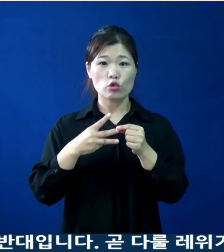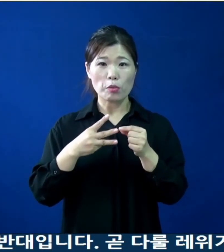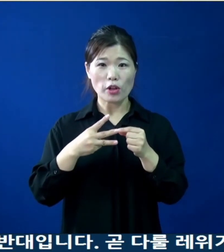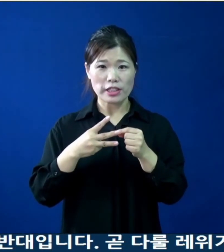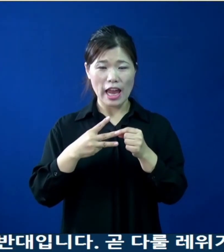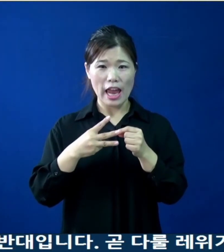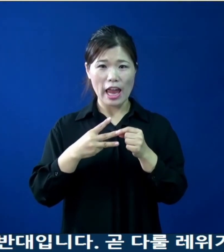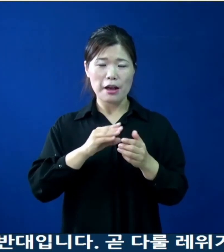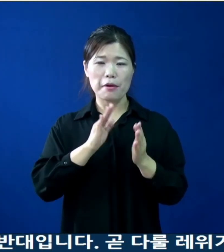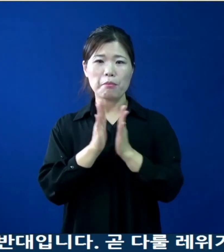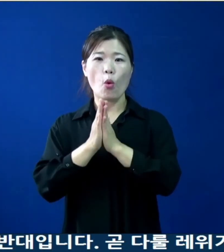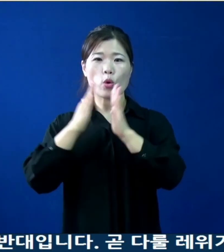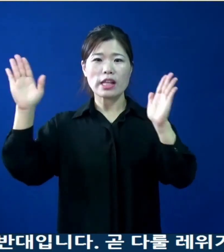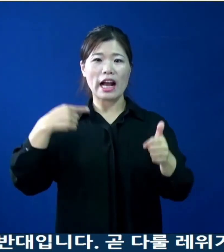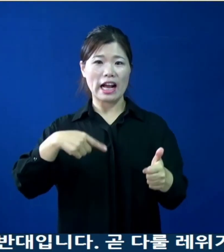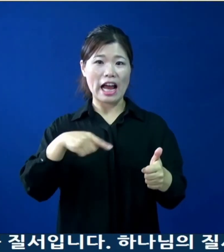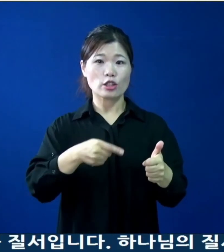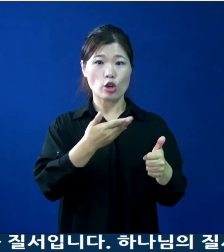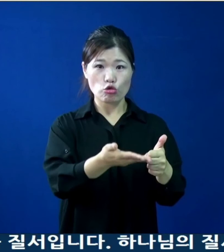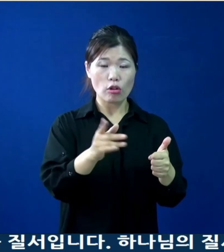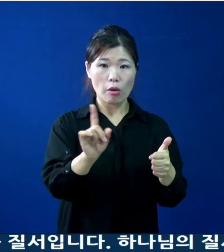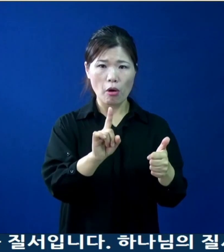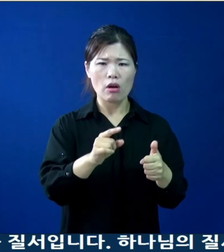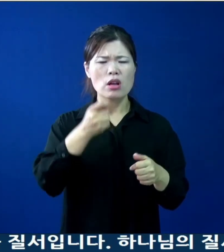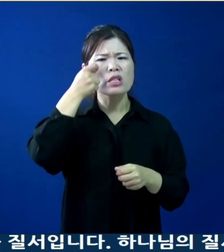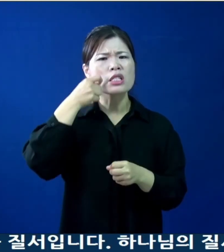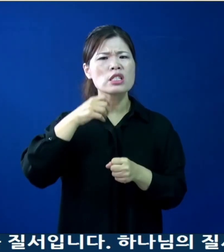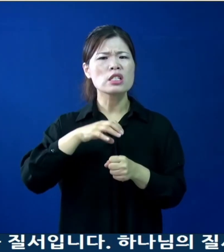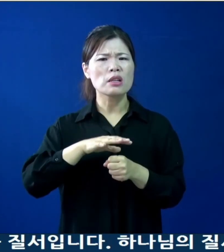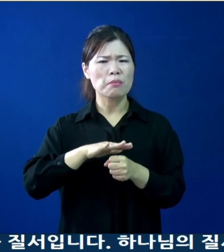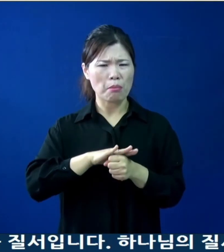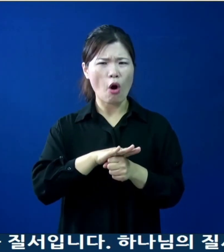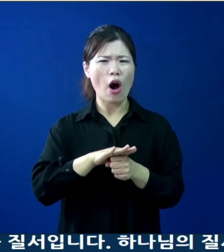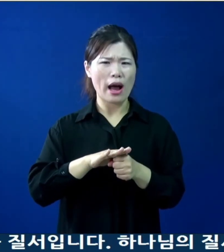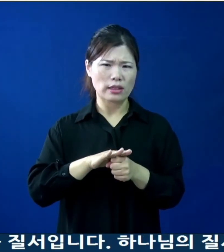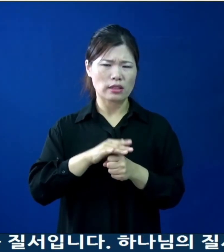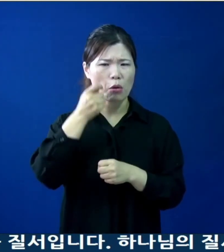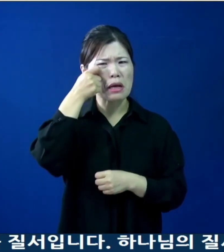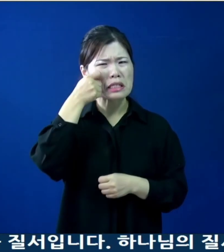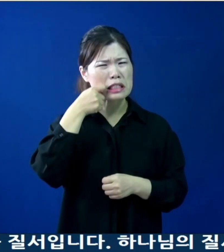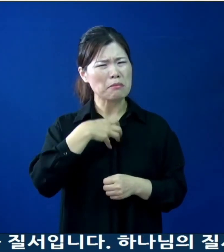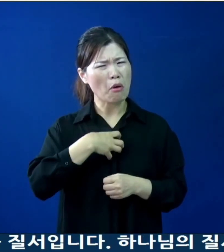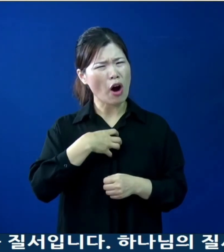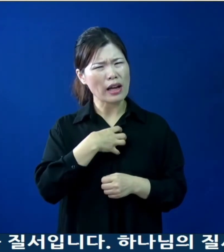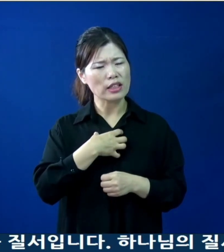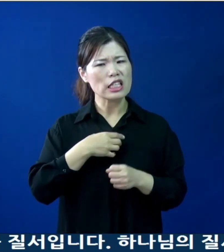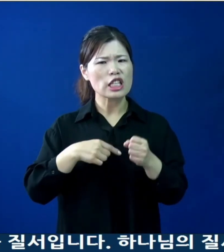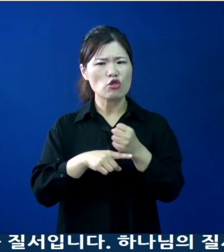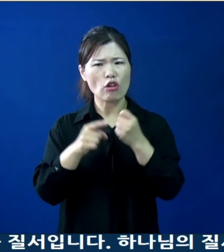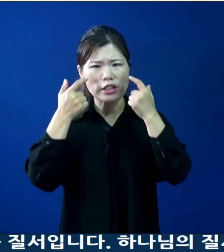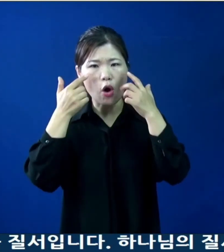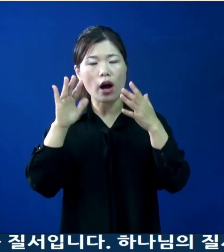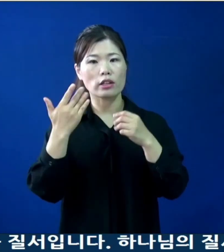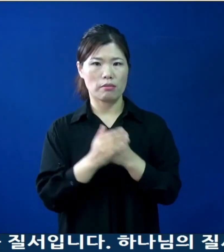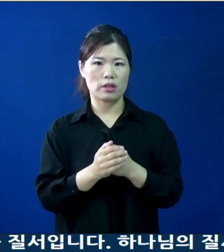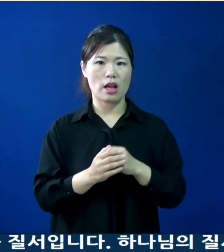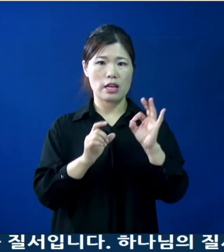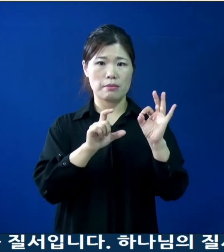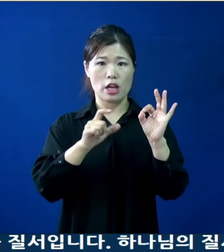모세가 가르쳐주고 있는 것은 슬퍼하는 이유가 정확해야 된다는 것입니다. 6절 하반절을 보게